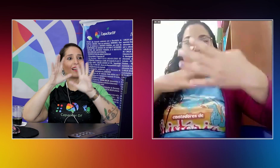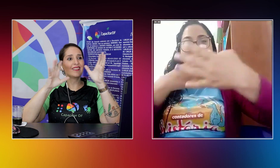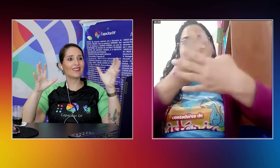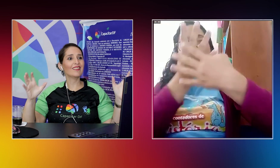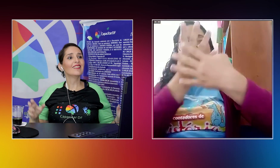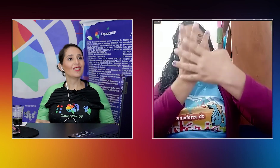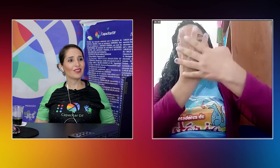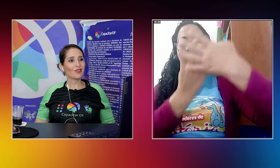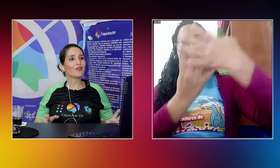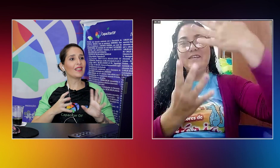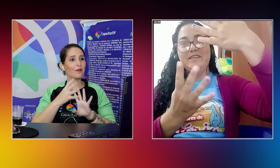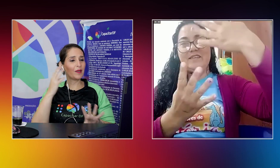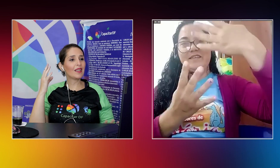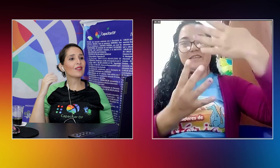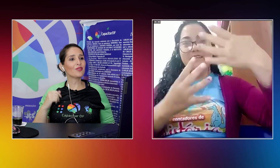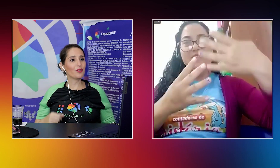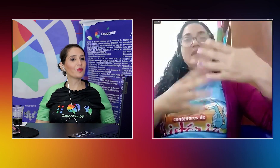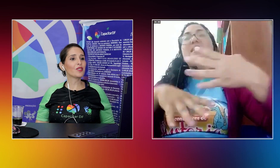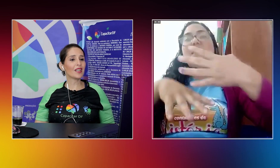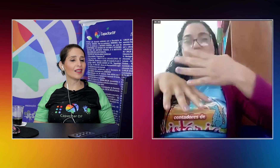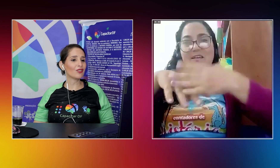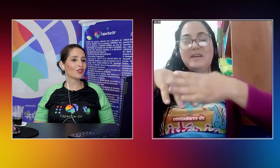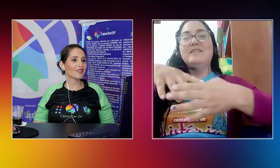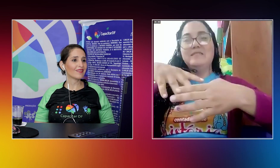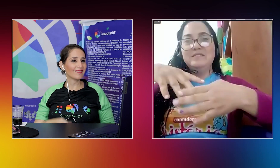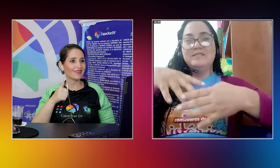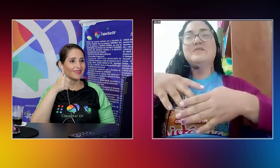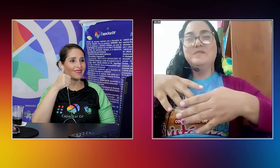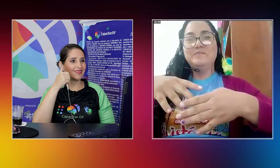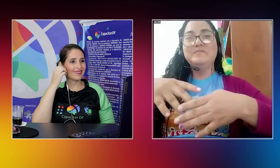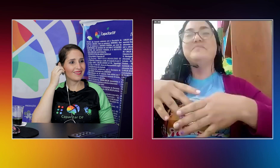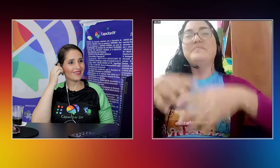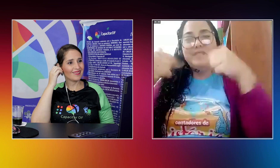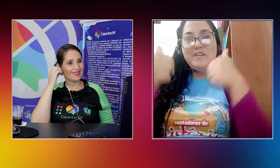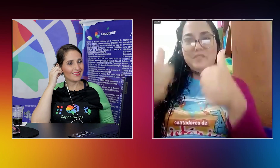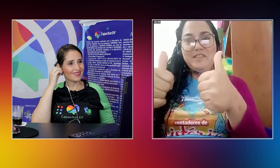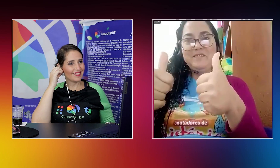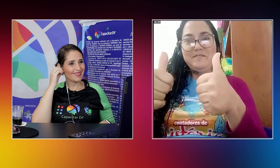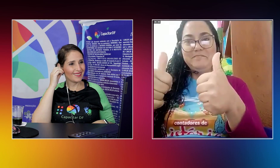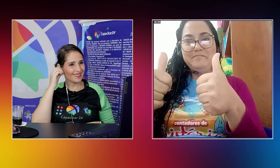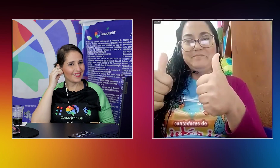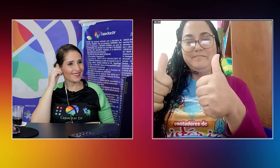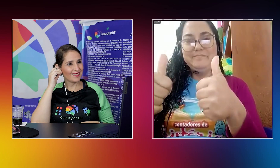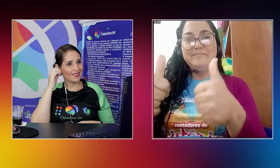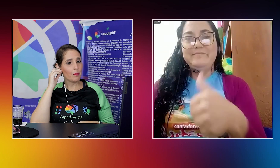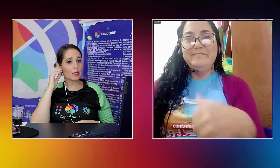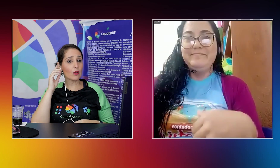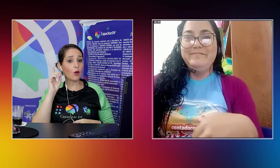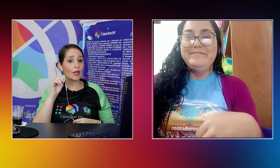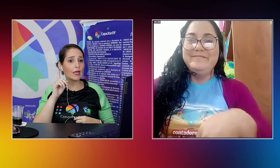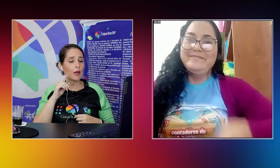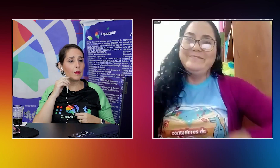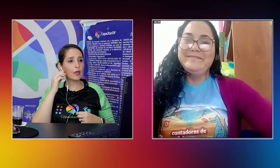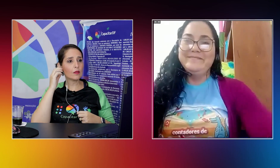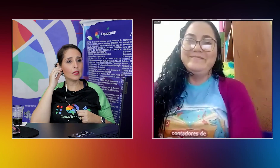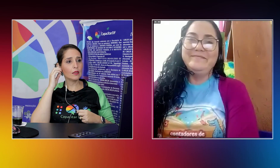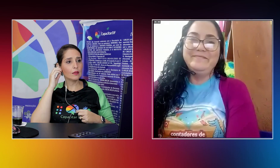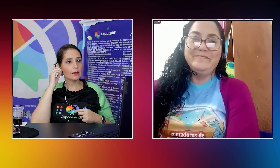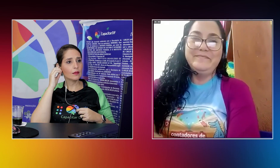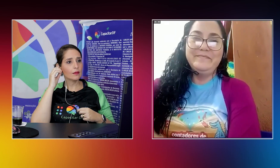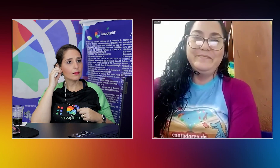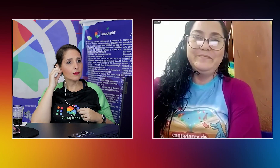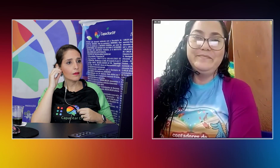Faça assim, né? Tudo vai depender do Ah, tipo de tá. grade. Tá ok. Pessoal, quase acabando,